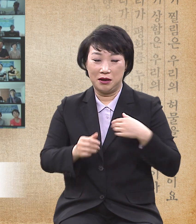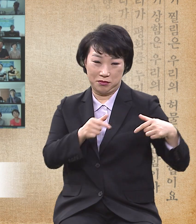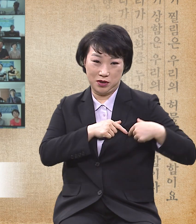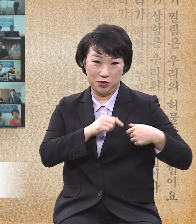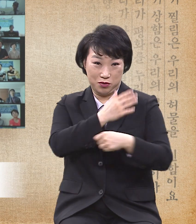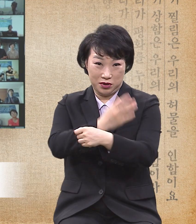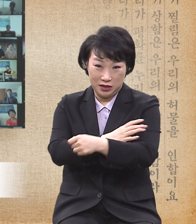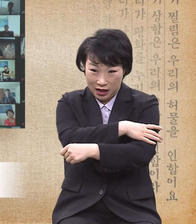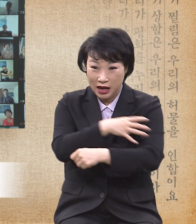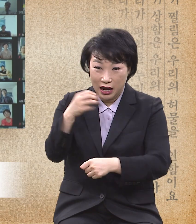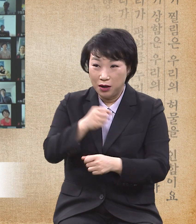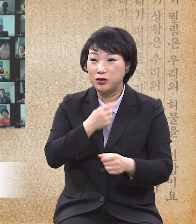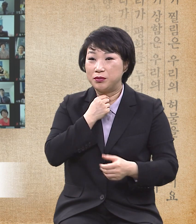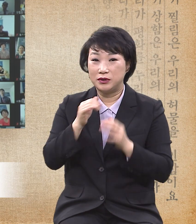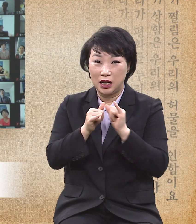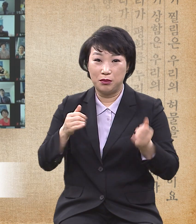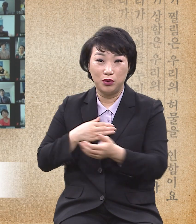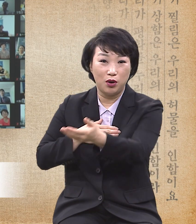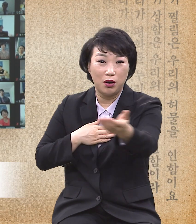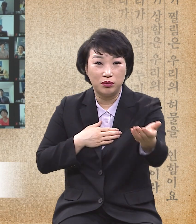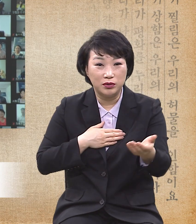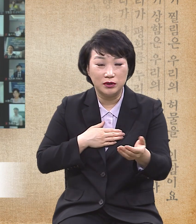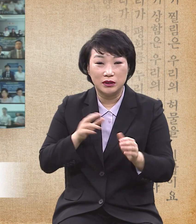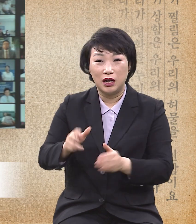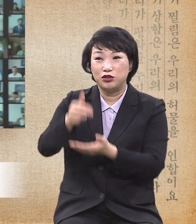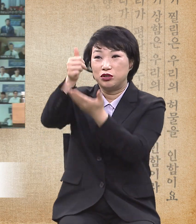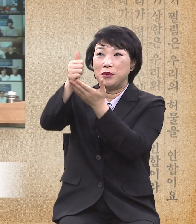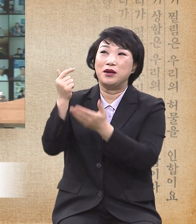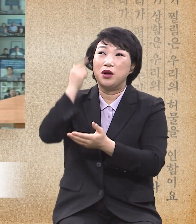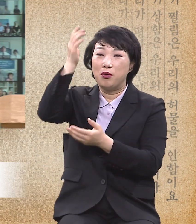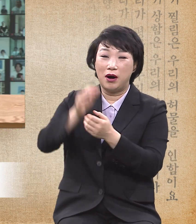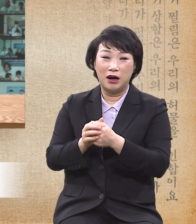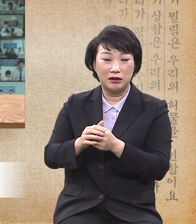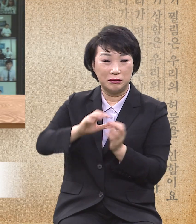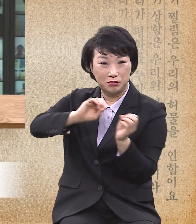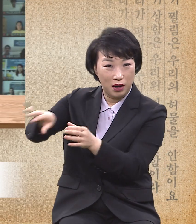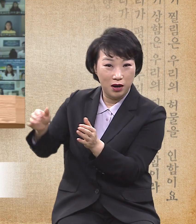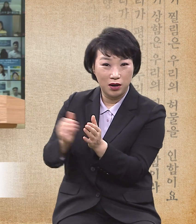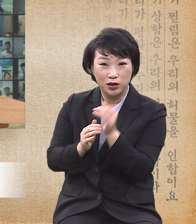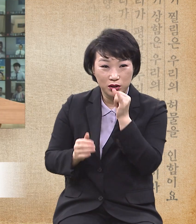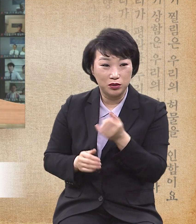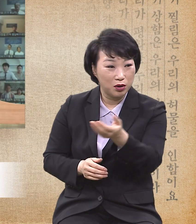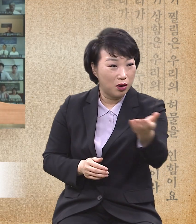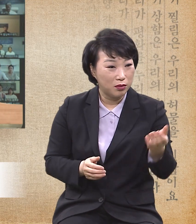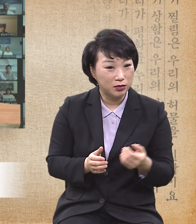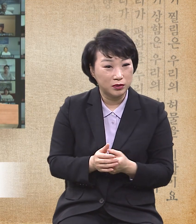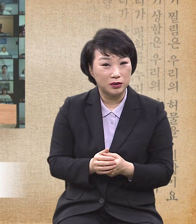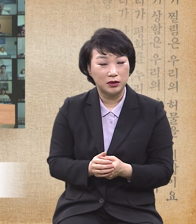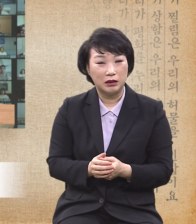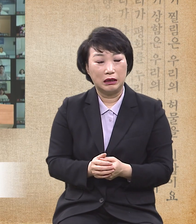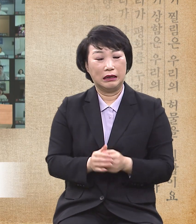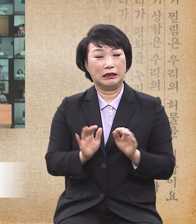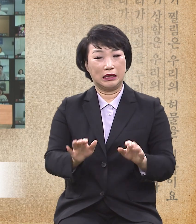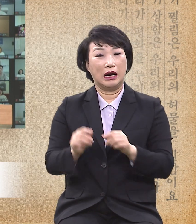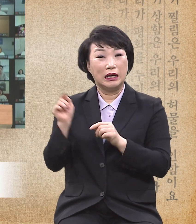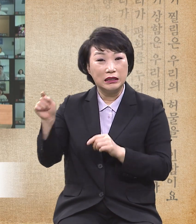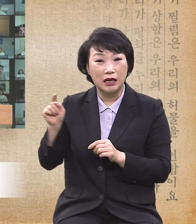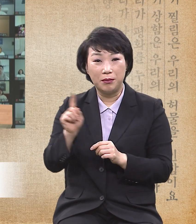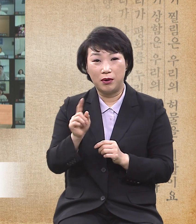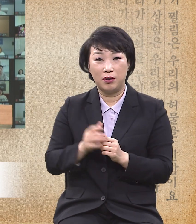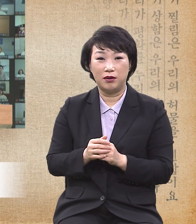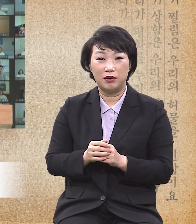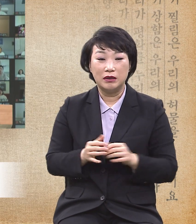명예와 권세를 얻으려는 사람들, 주님의 영광을 헌신짝처럼 버리고, 여러분